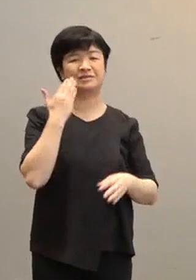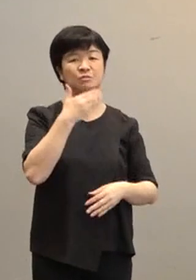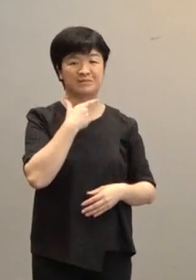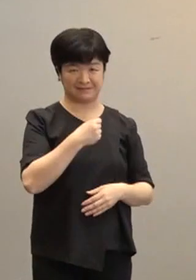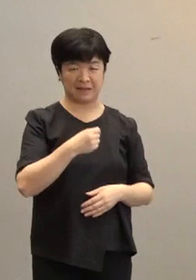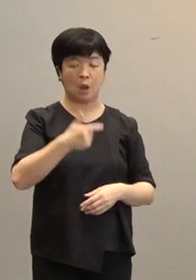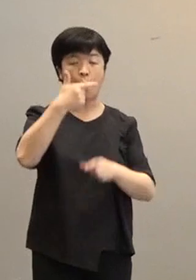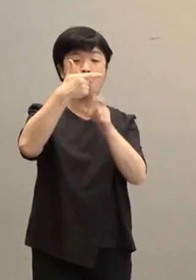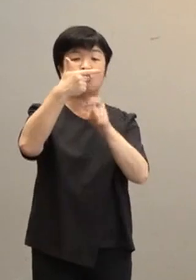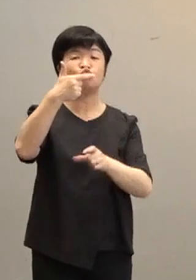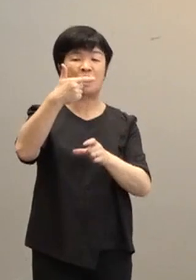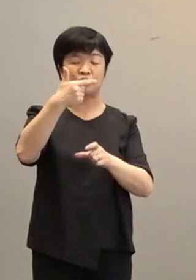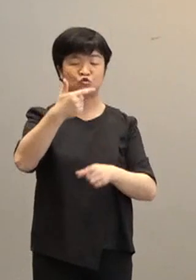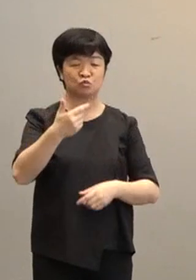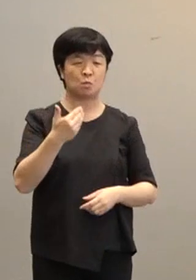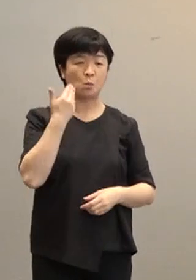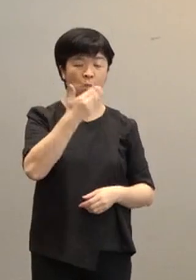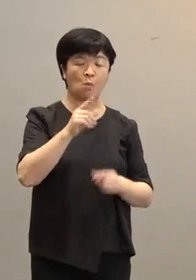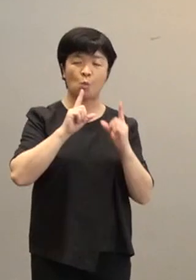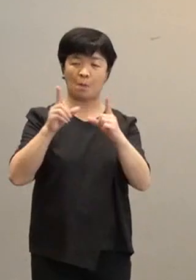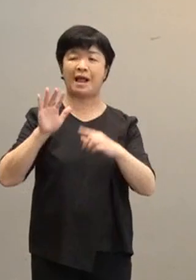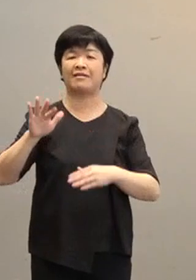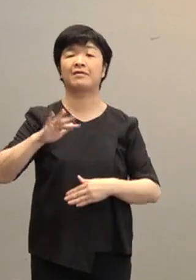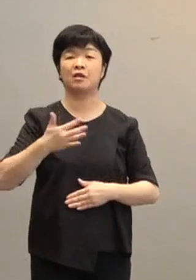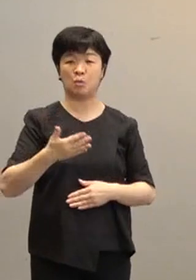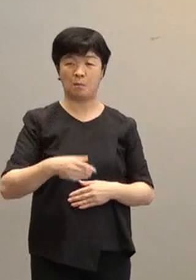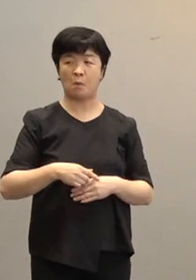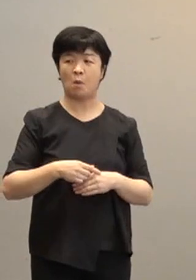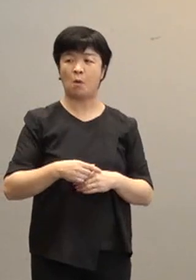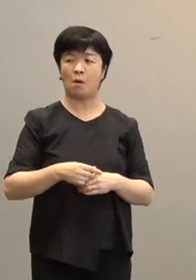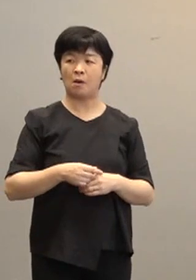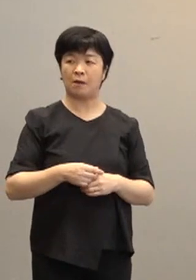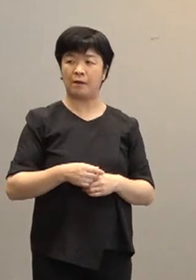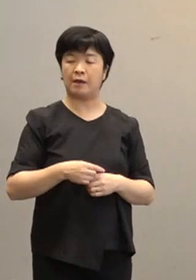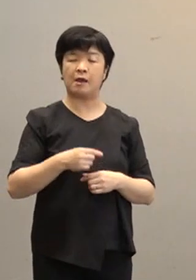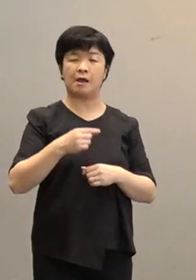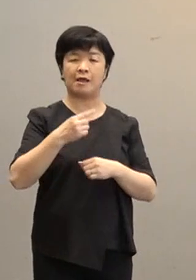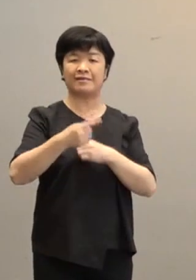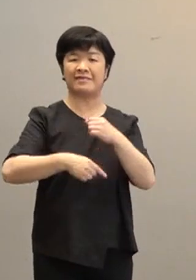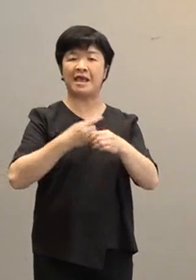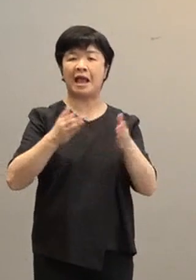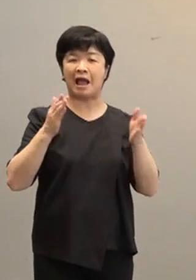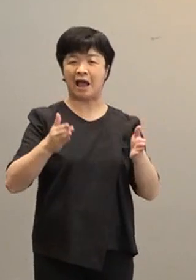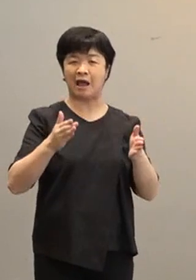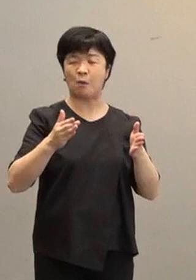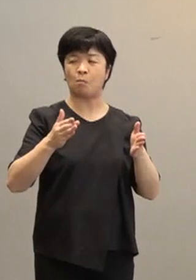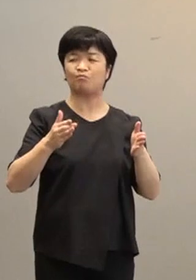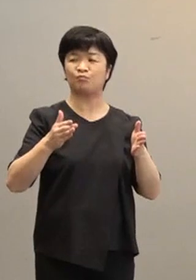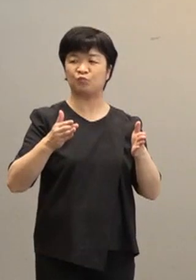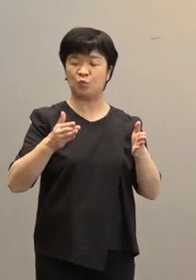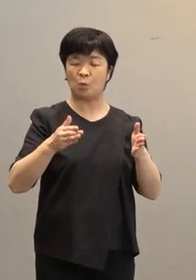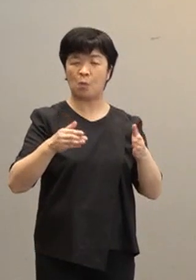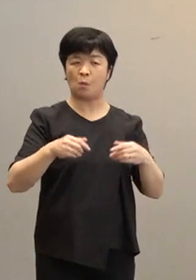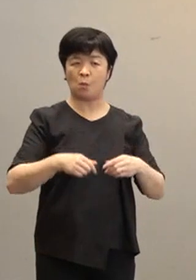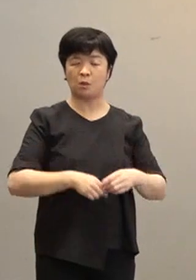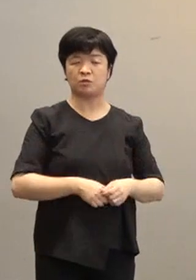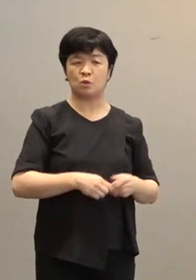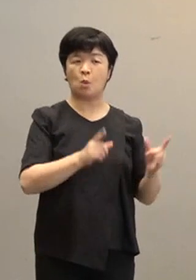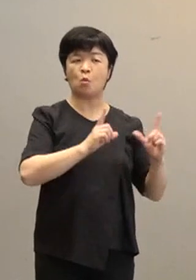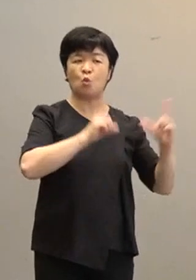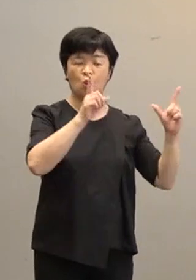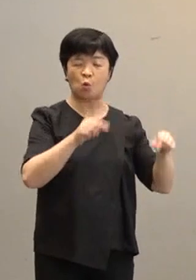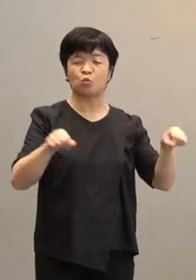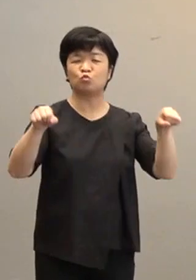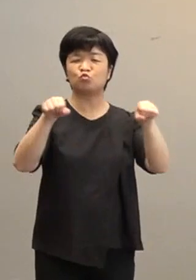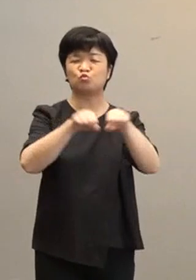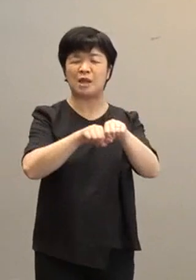ありましたけれども、まあ、年間の着数を50万回にしていく中でですね、まあ、都心等を結ぶ鉄道のアクセスが十